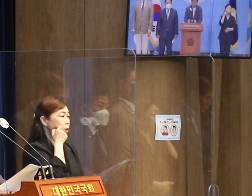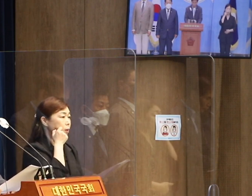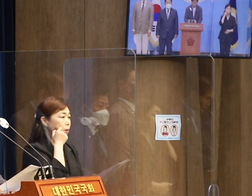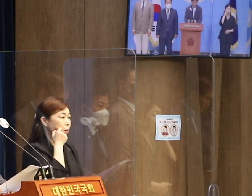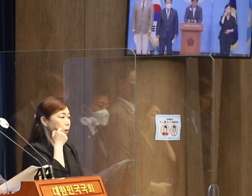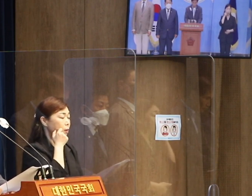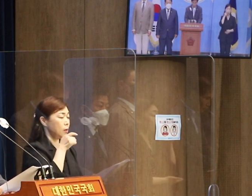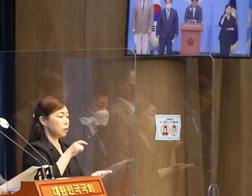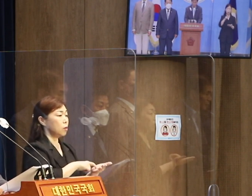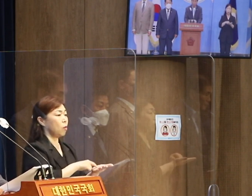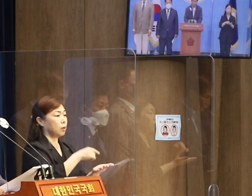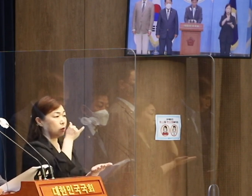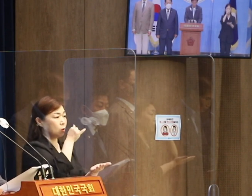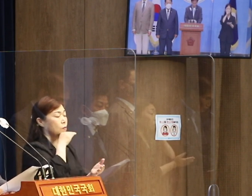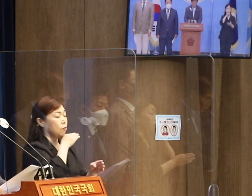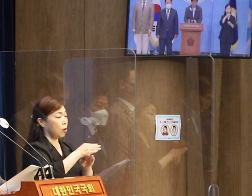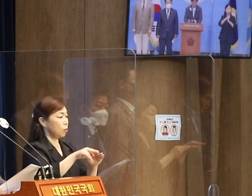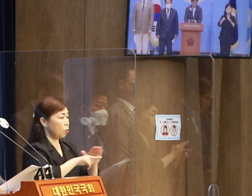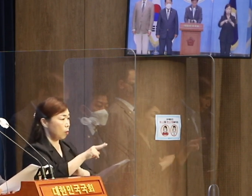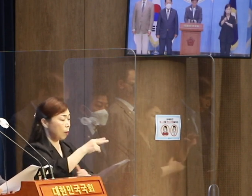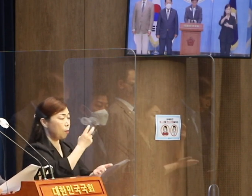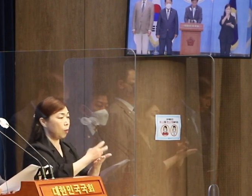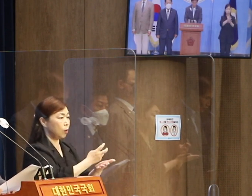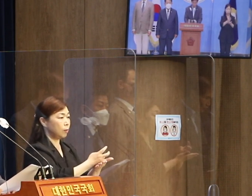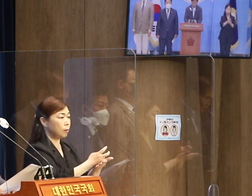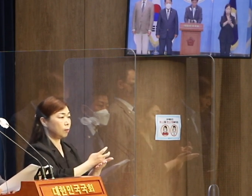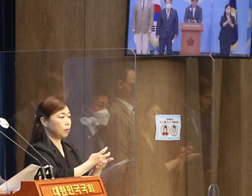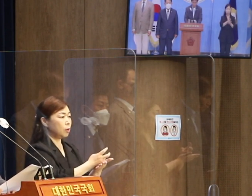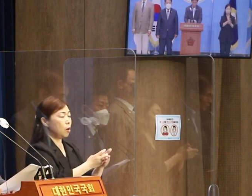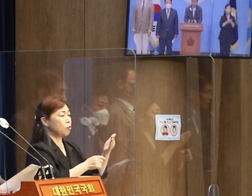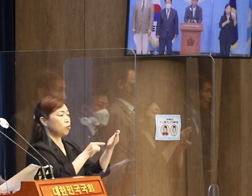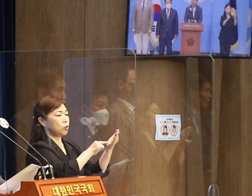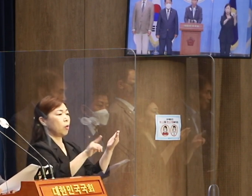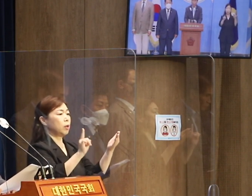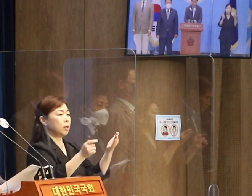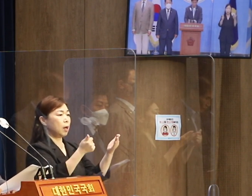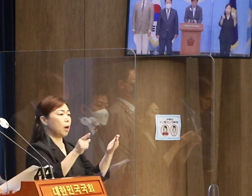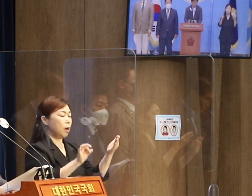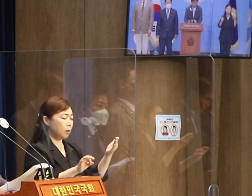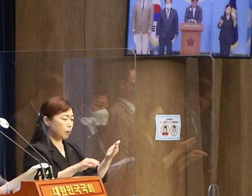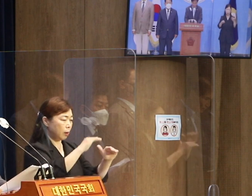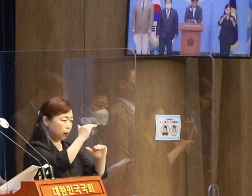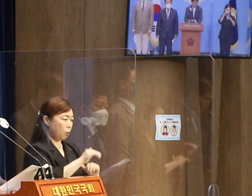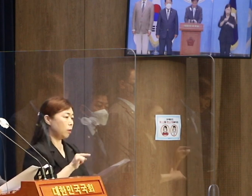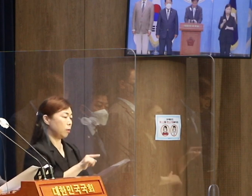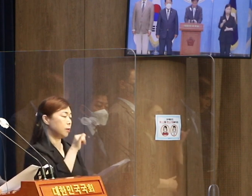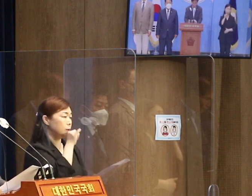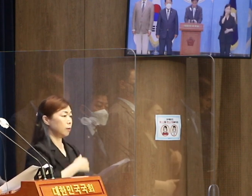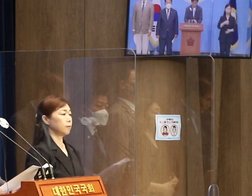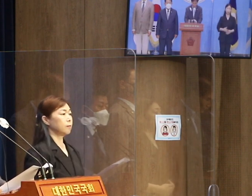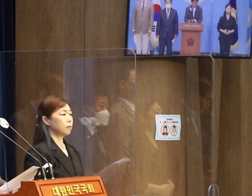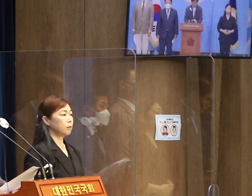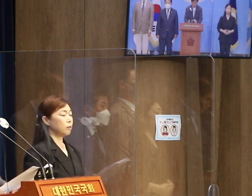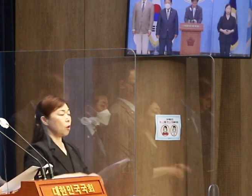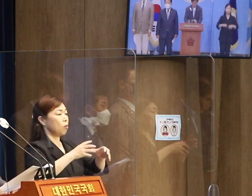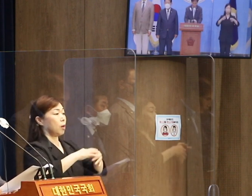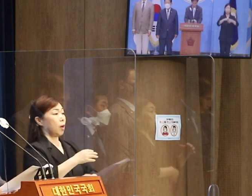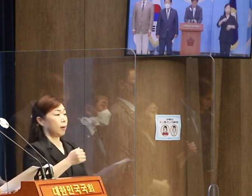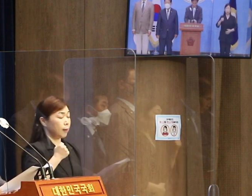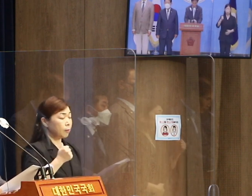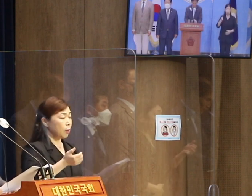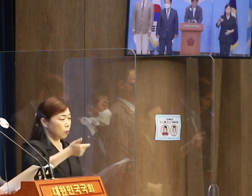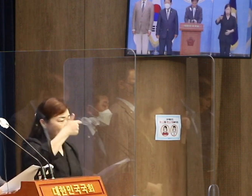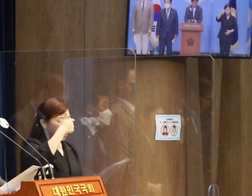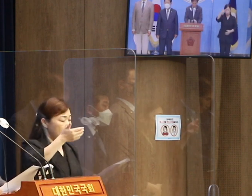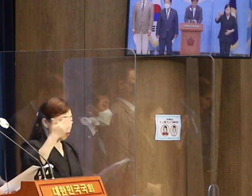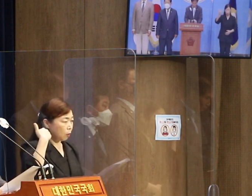있다라고 규정하는 북한이탈주민법 제9조 제1항도 고려되었습니다. 국민의힘은 또